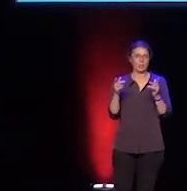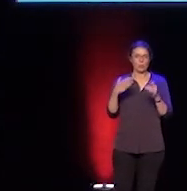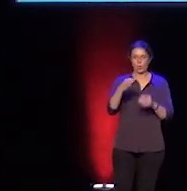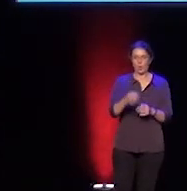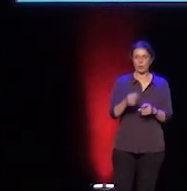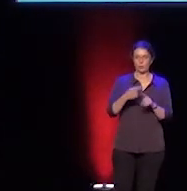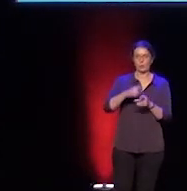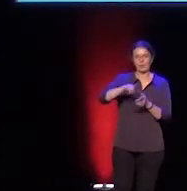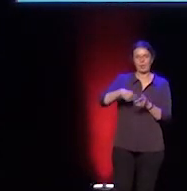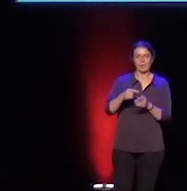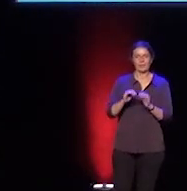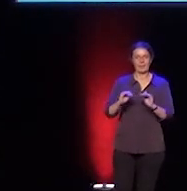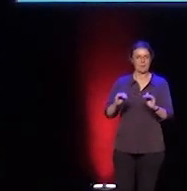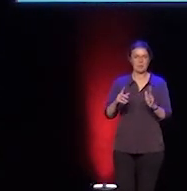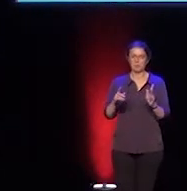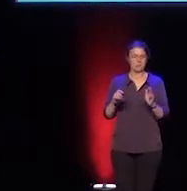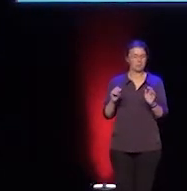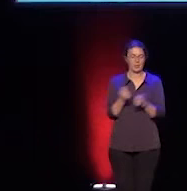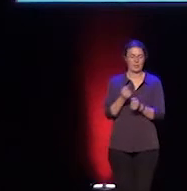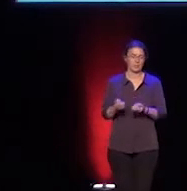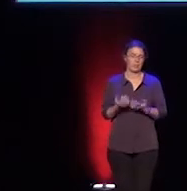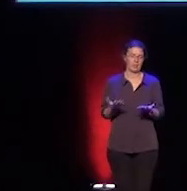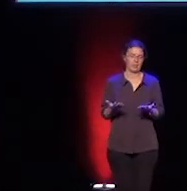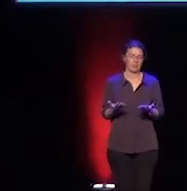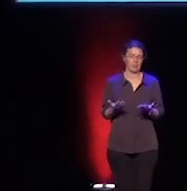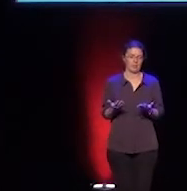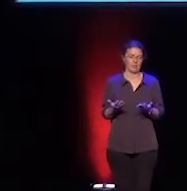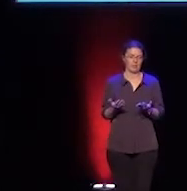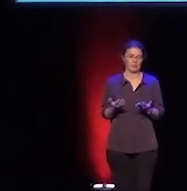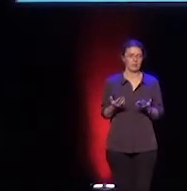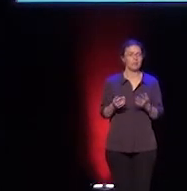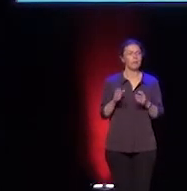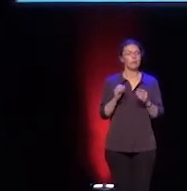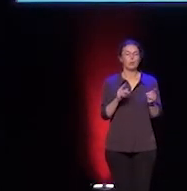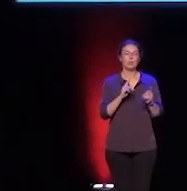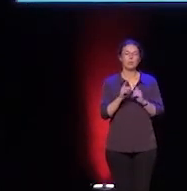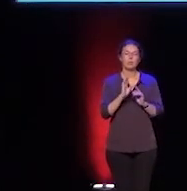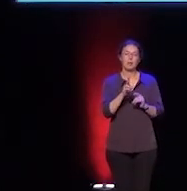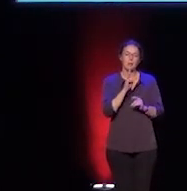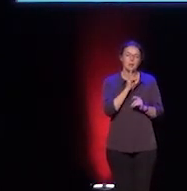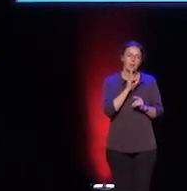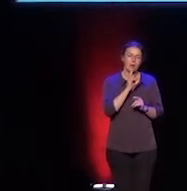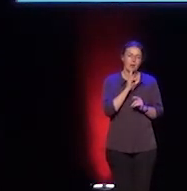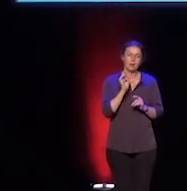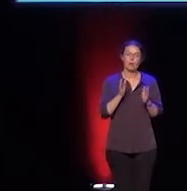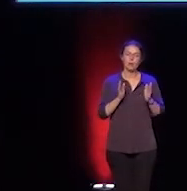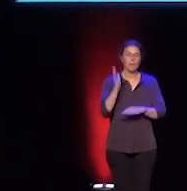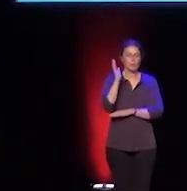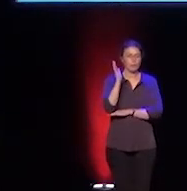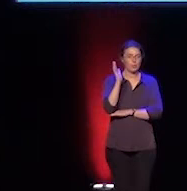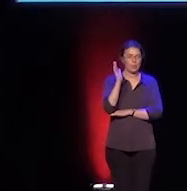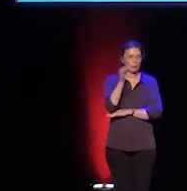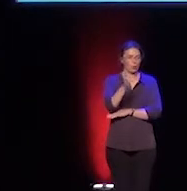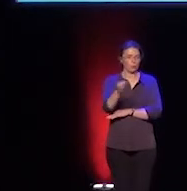und Kreisebene gar nicht stattfinden. Das gilt für den Gesprächsnachmittag, die Fachvorträge vor